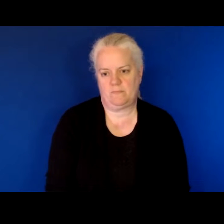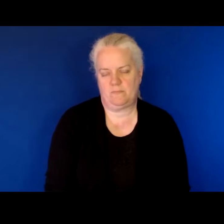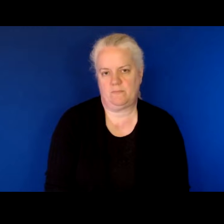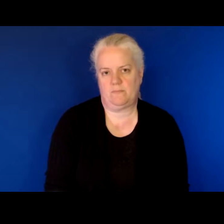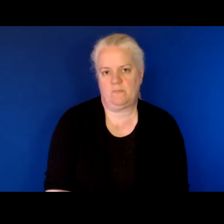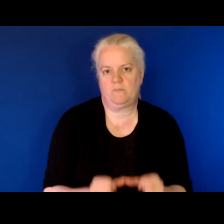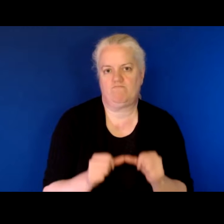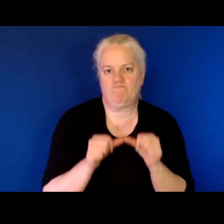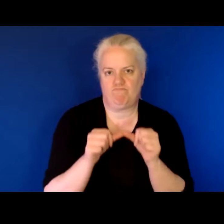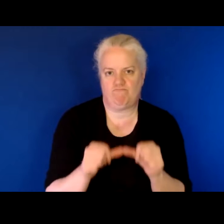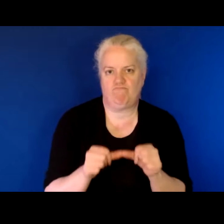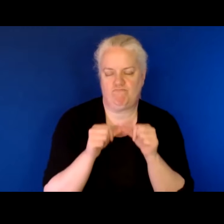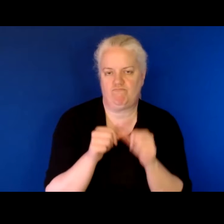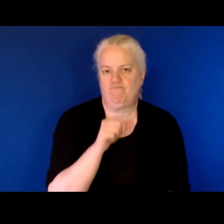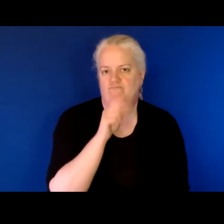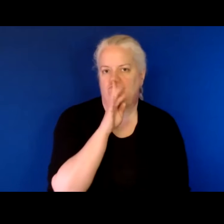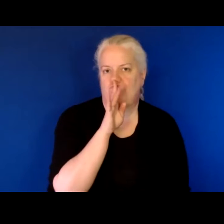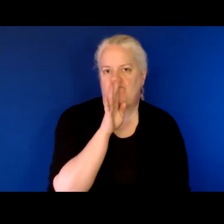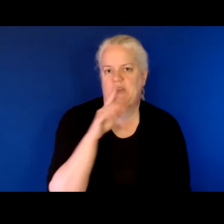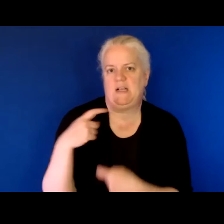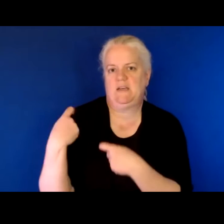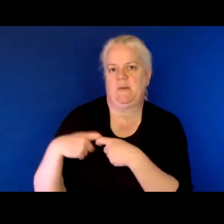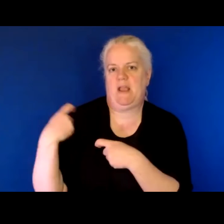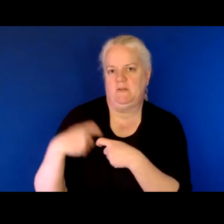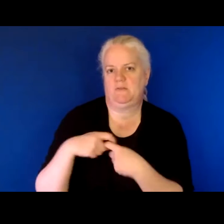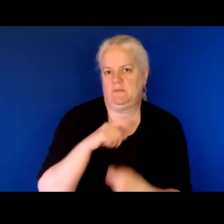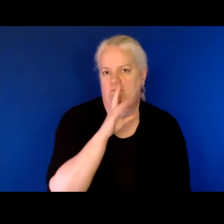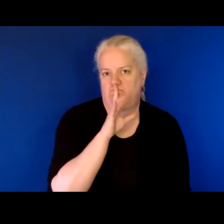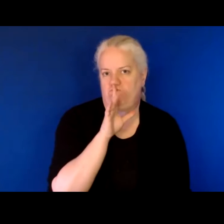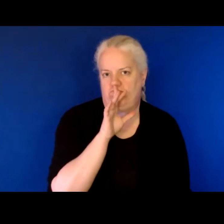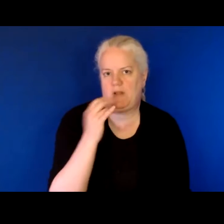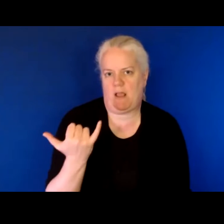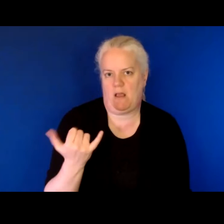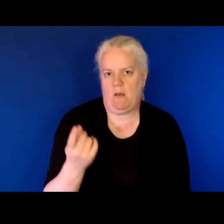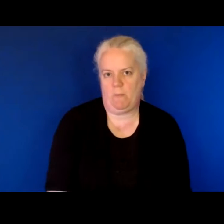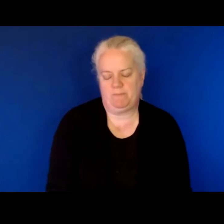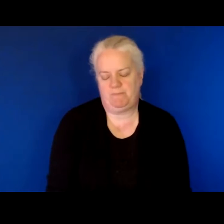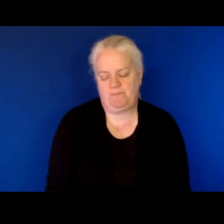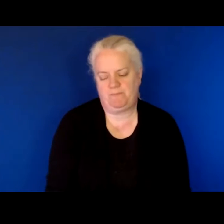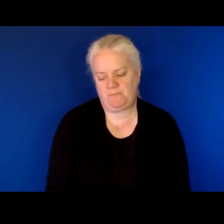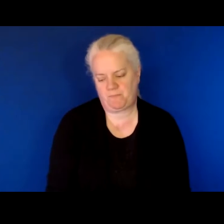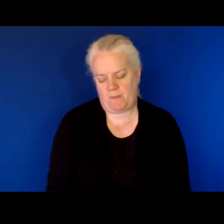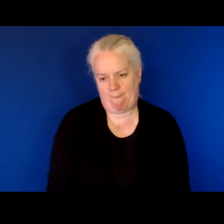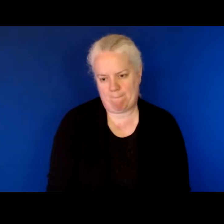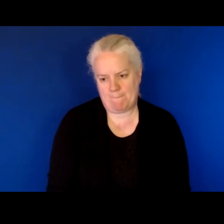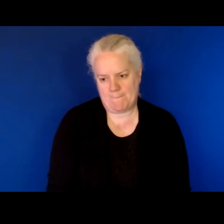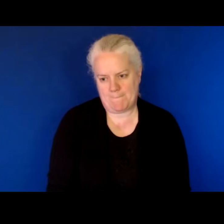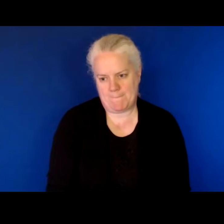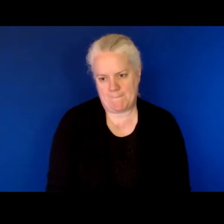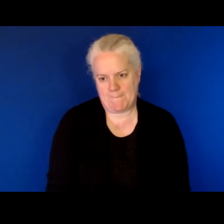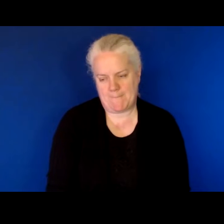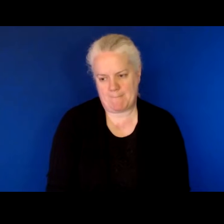Y vi a nuestros trabajadores de atención médica dedicados y agotados que han trabajado